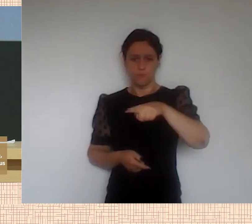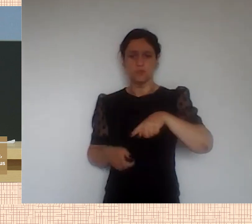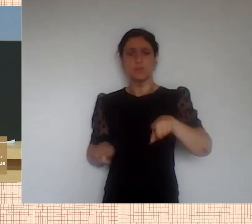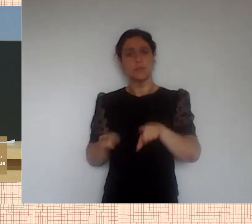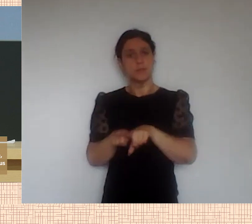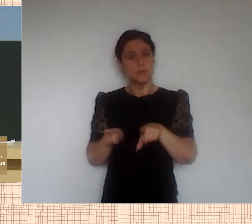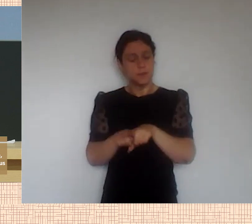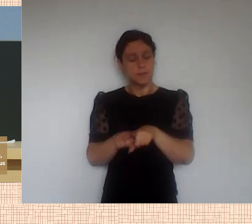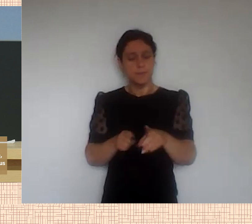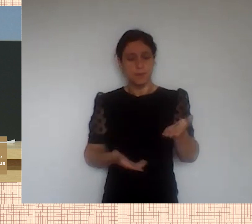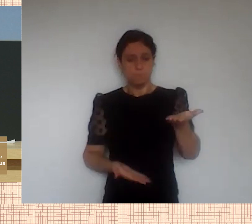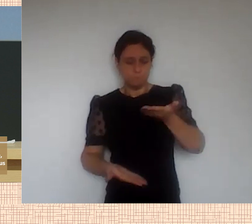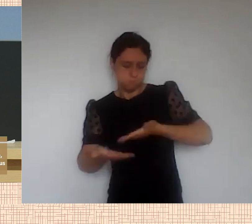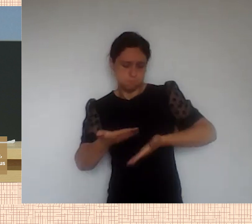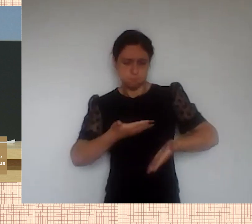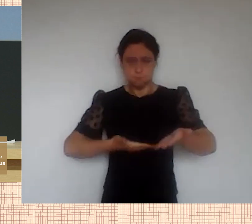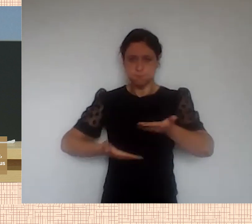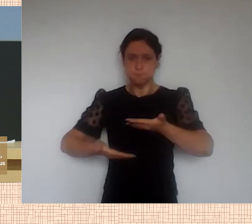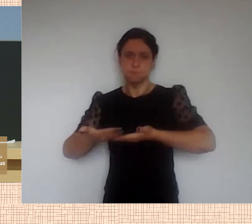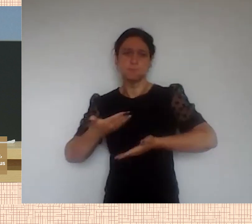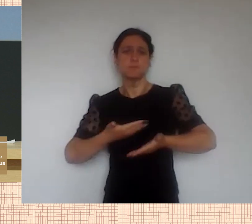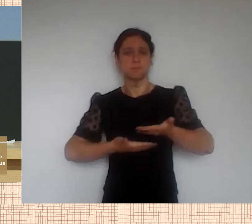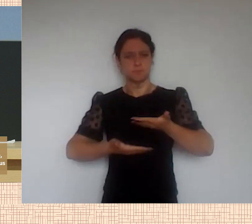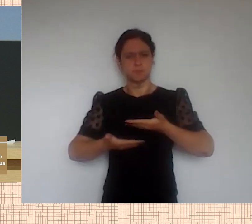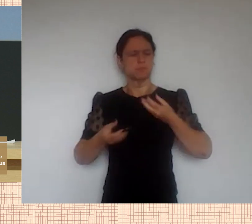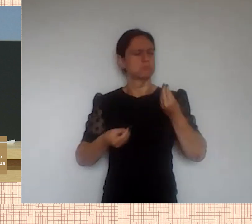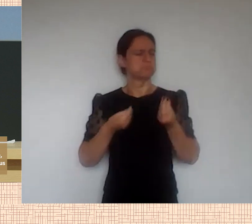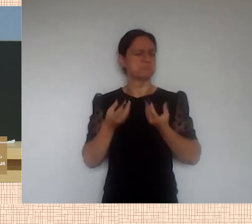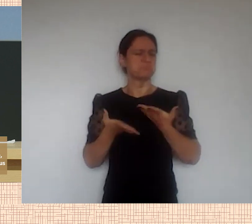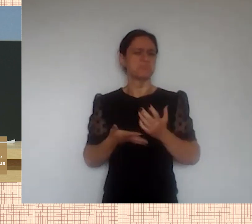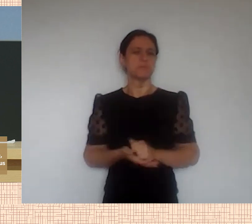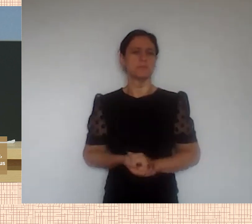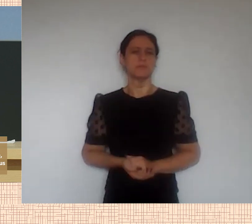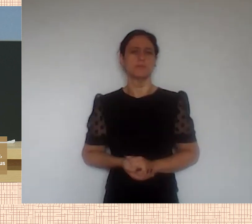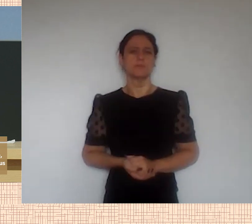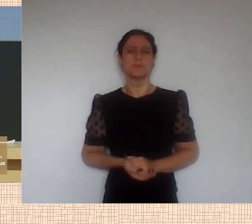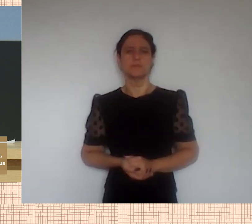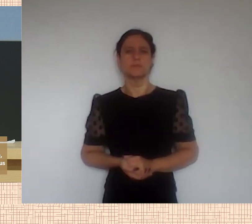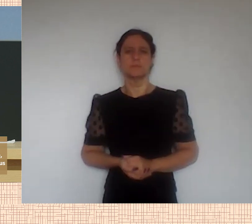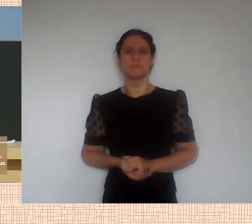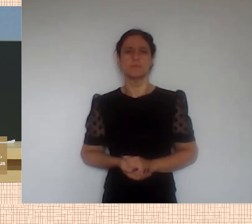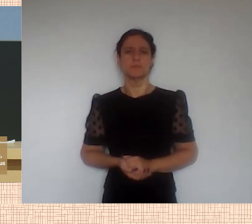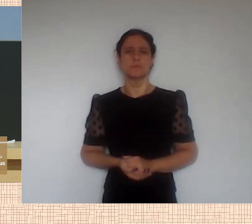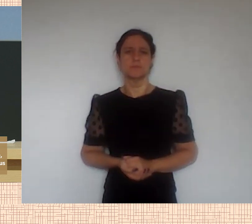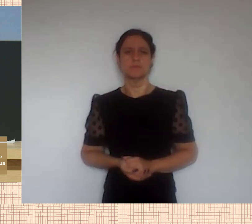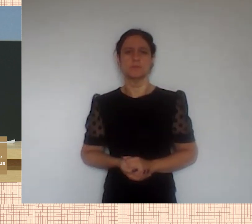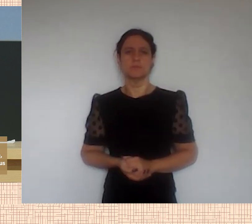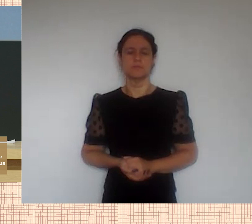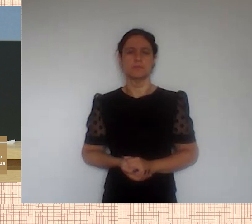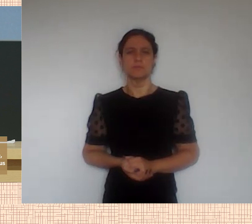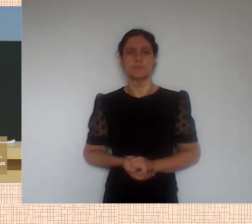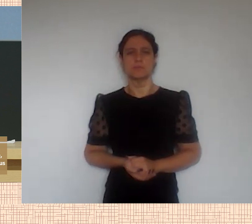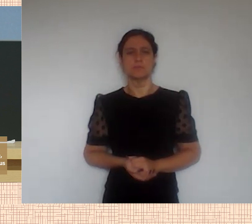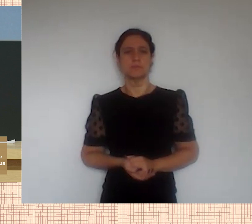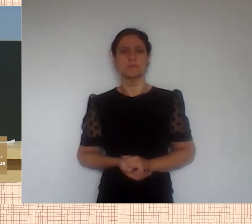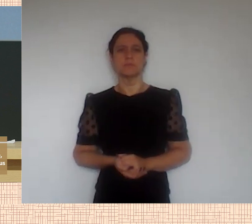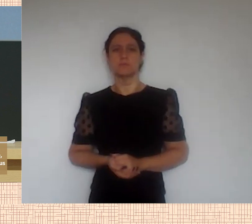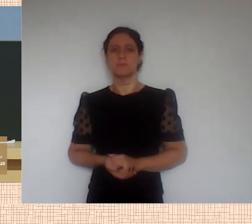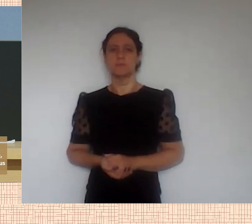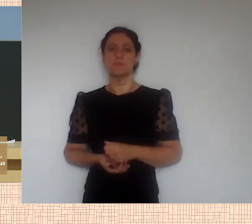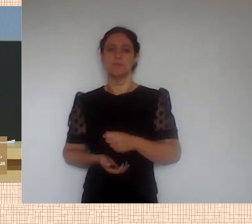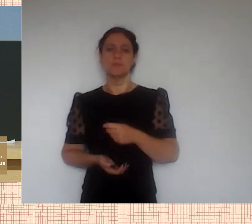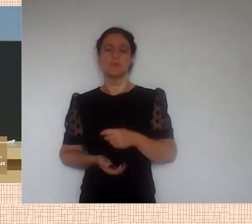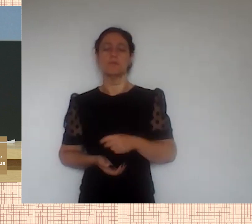apóstolo? Eu não vou falar os apóstolos, eu estou falando do apóstolo João. Como manter comunhão com o apóstolo que anunciou a palavra da